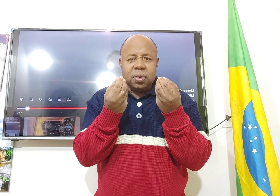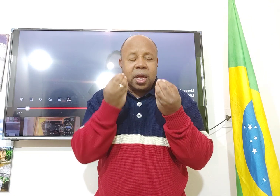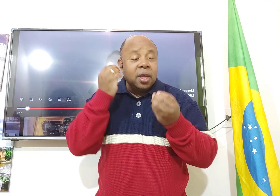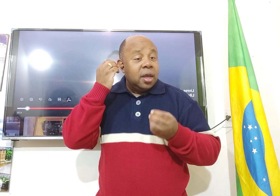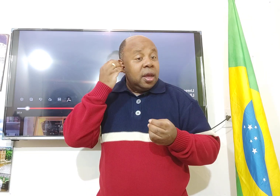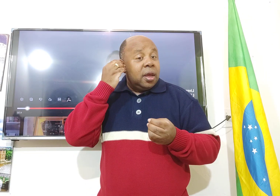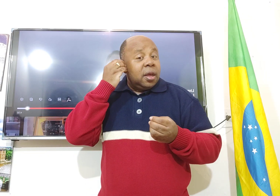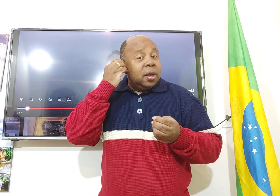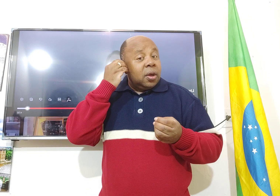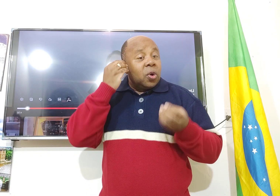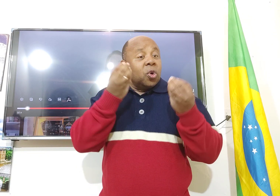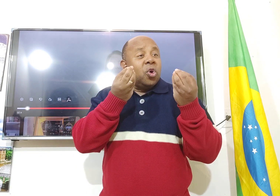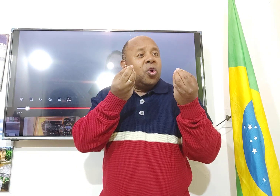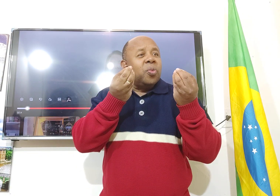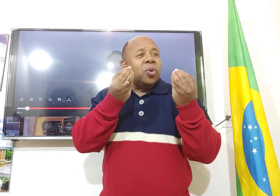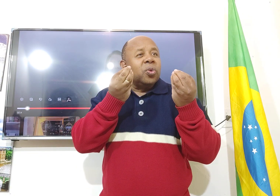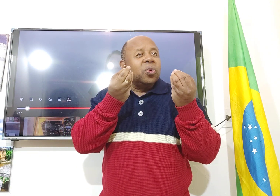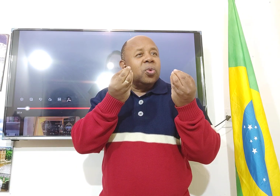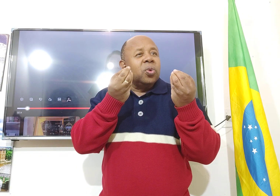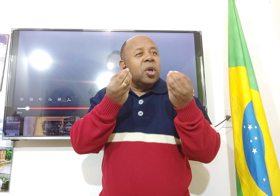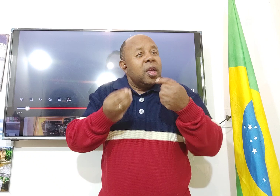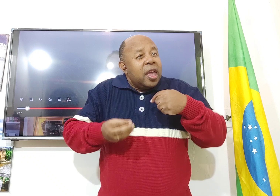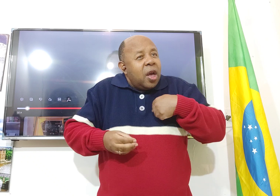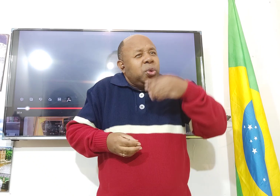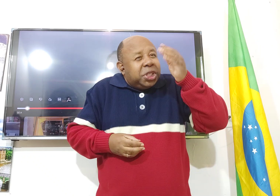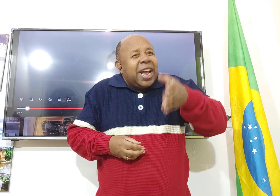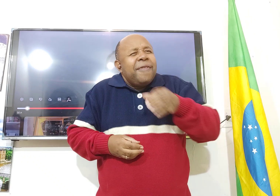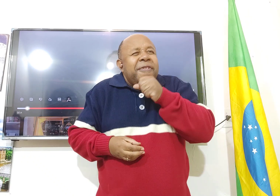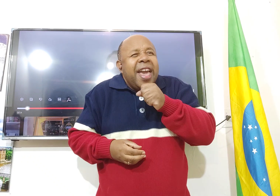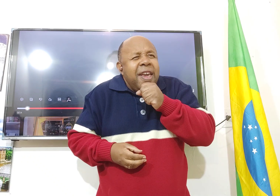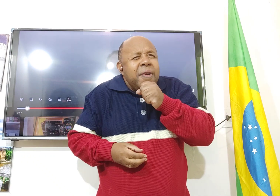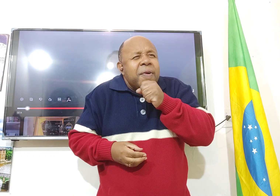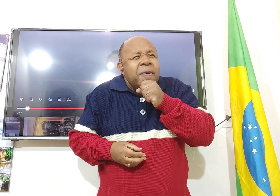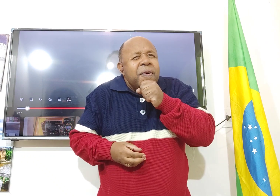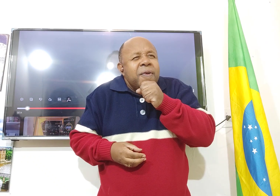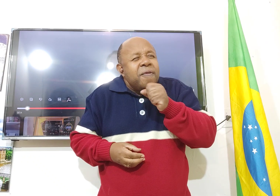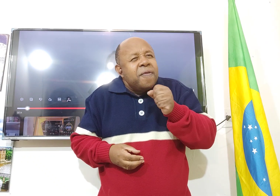Né? Como? Eu já velho.